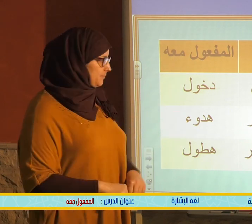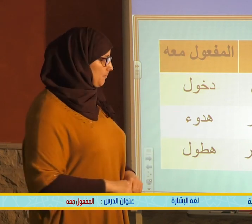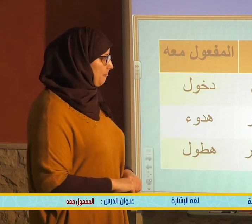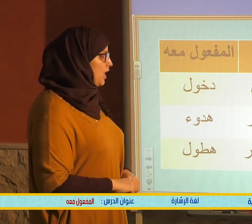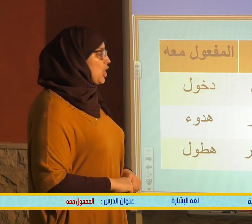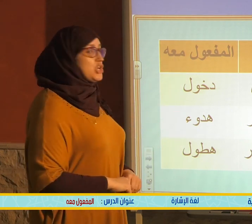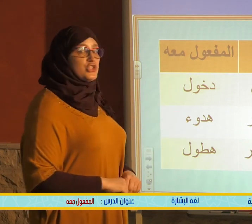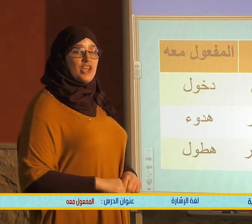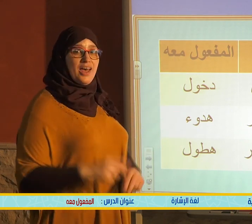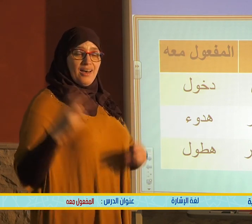جاء